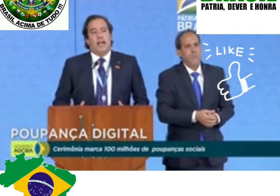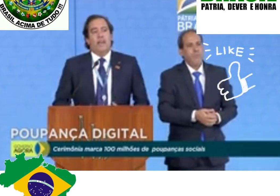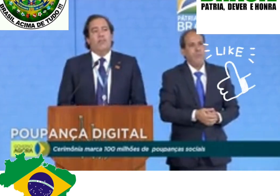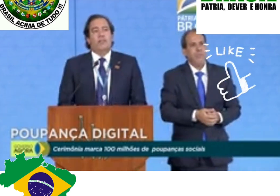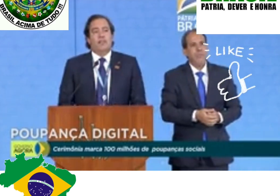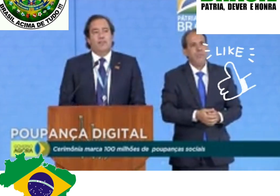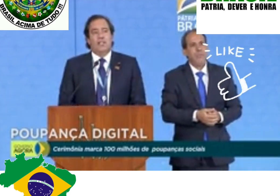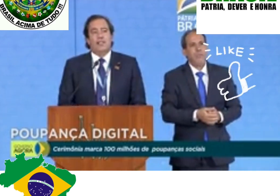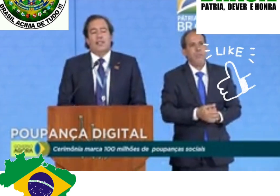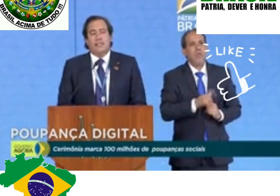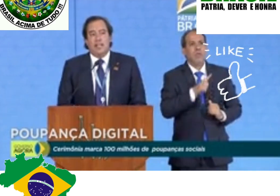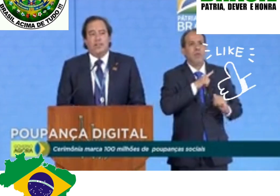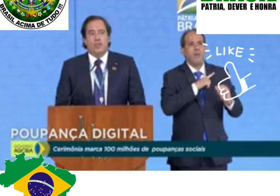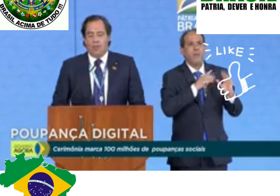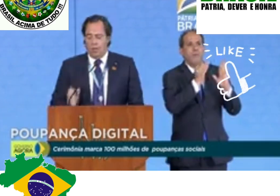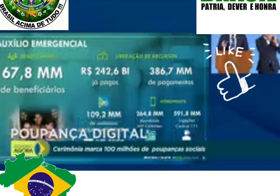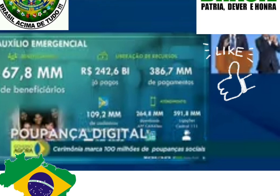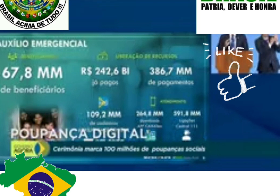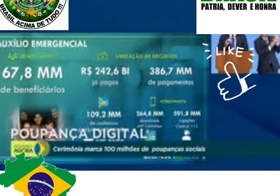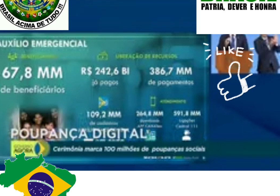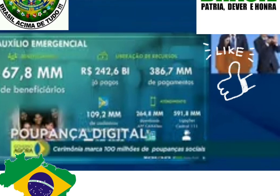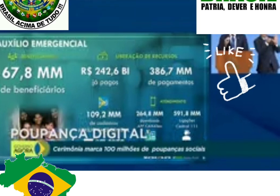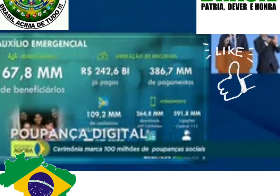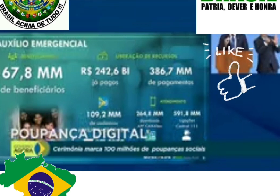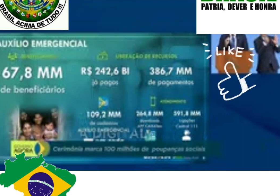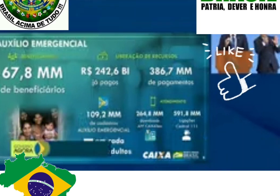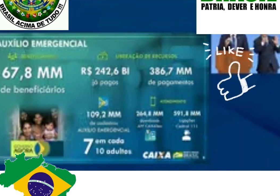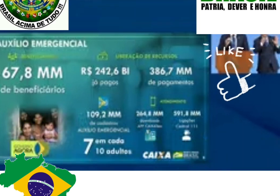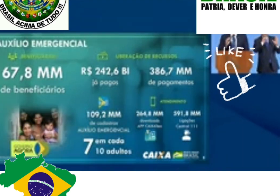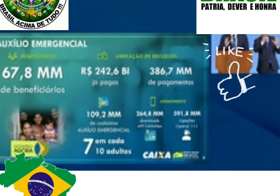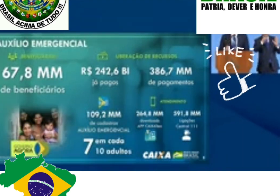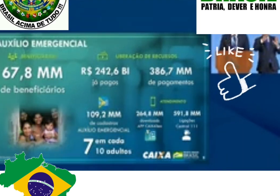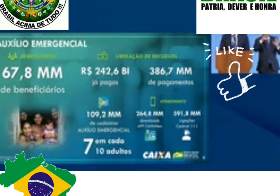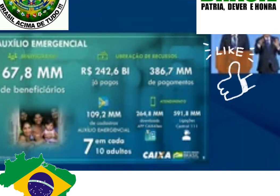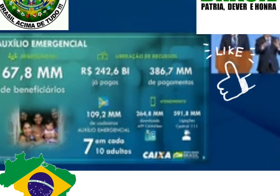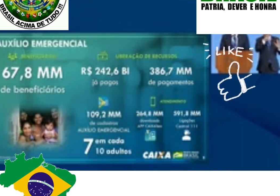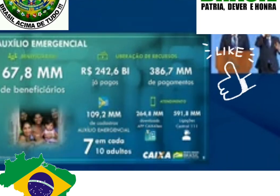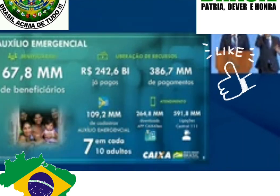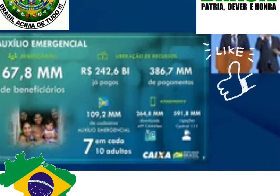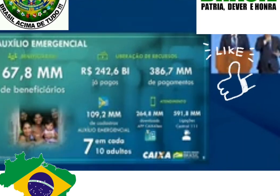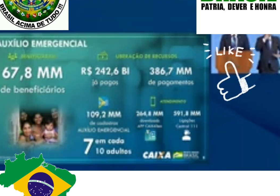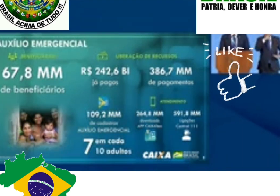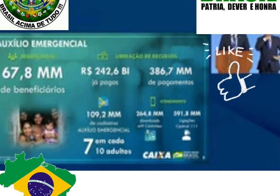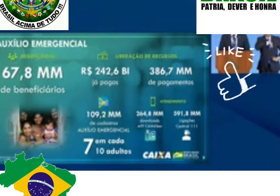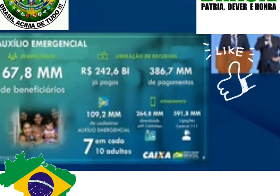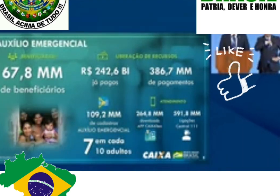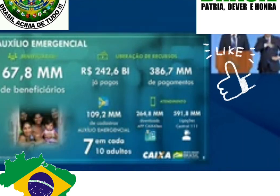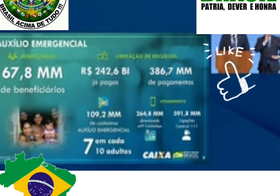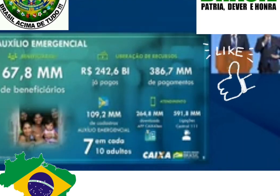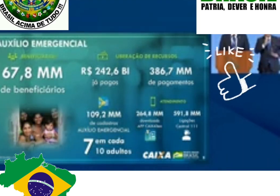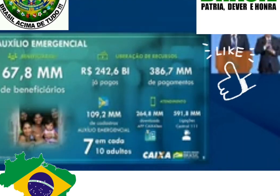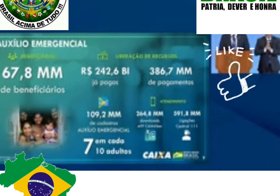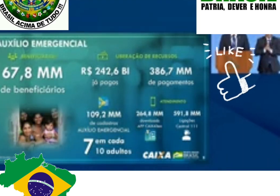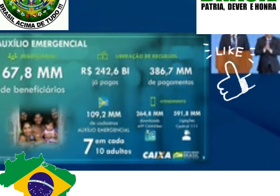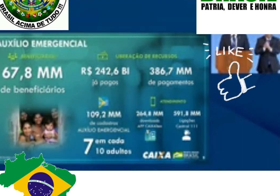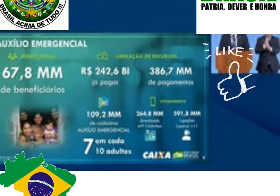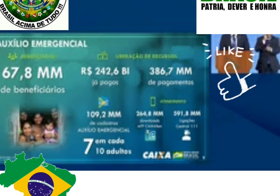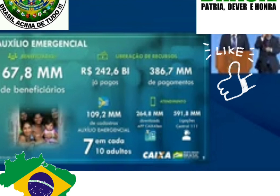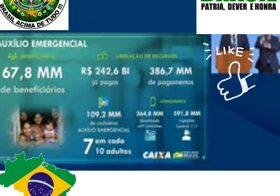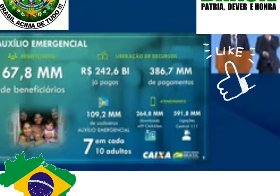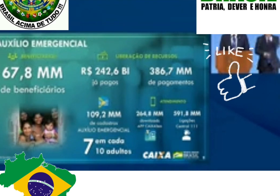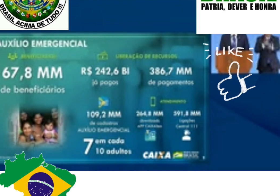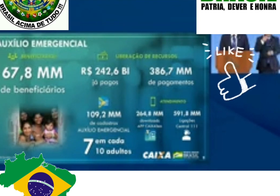O sumário são 67,8 milhões de beneficiários. Já foram pagos